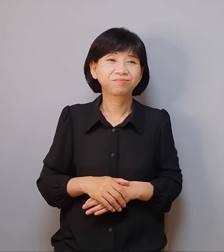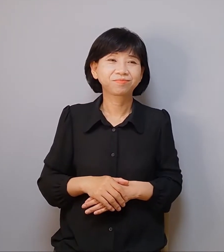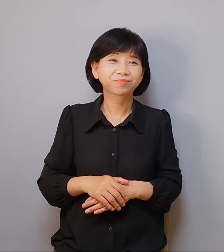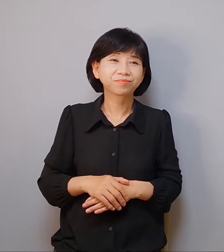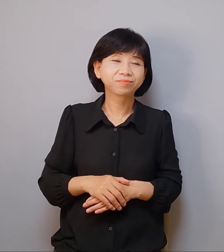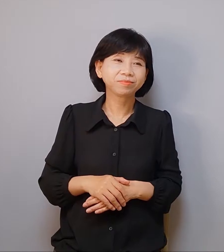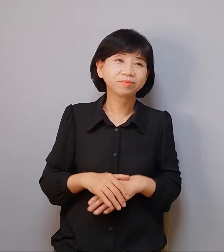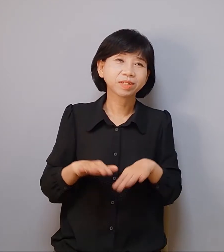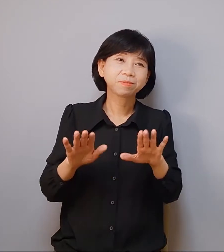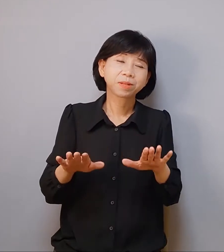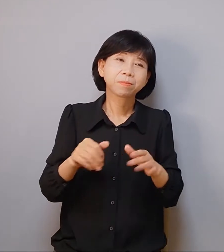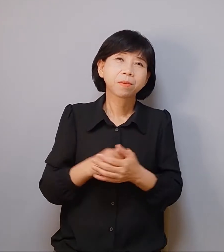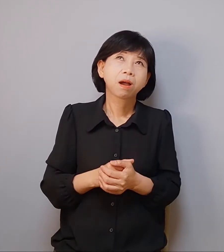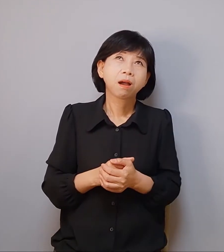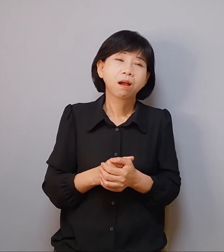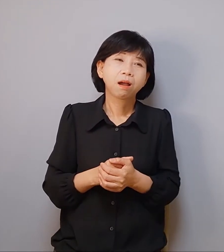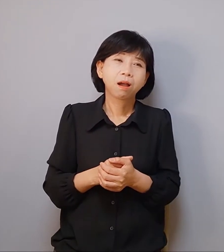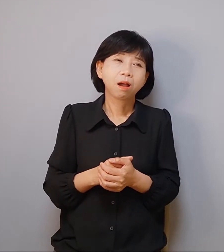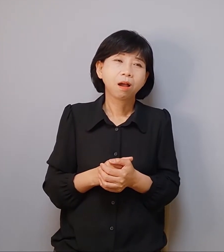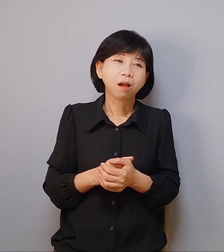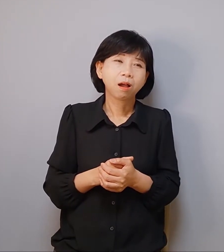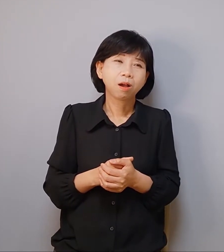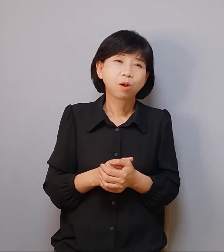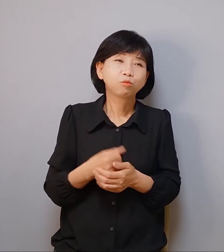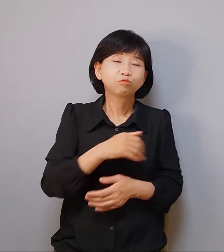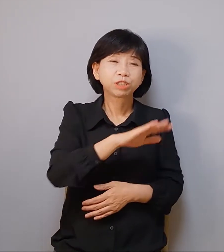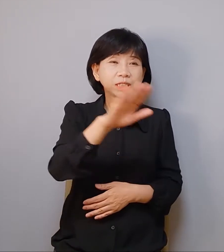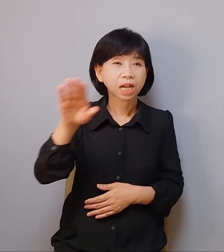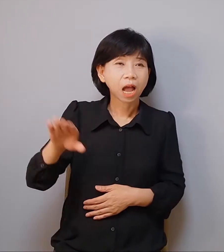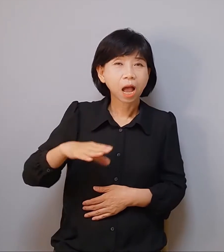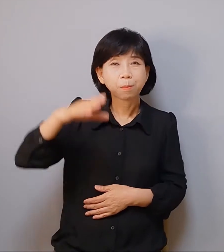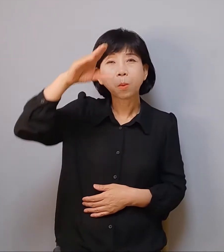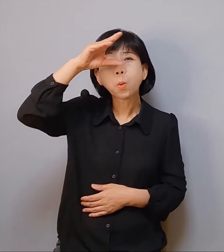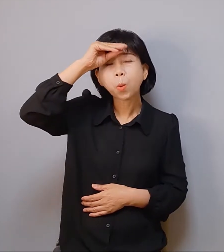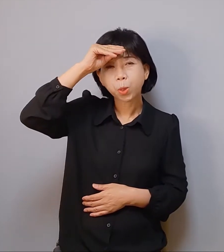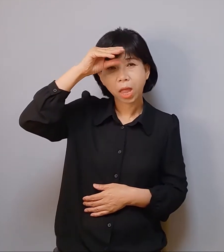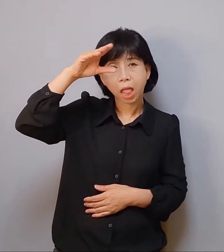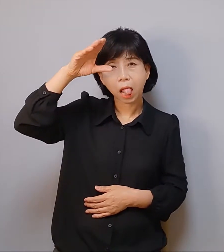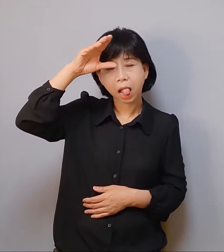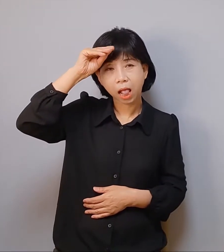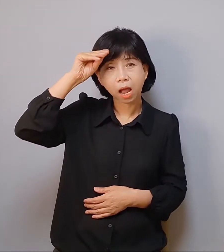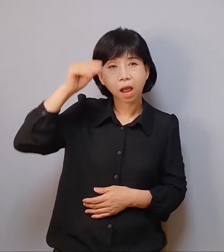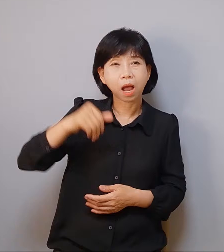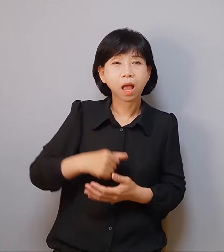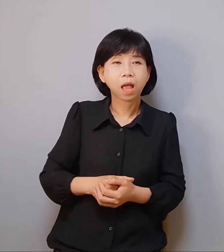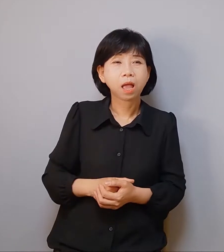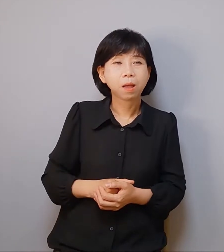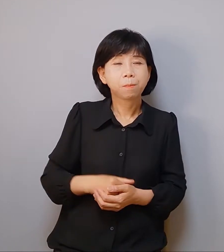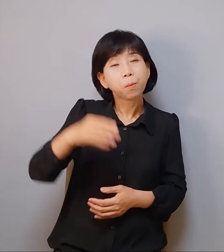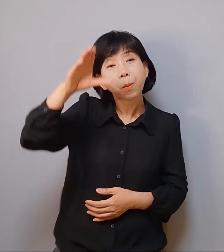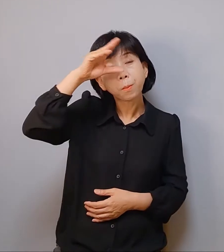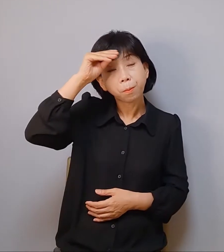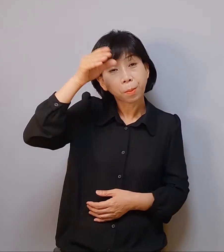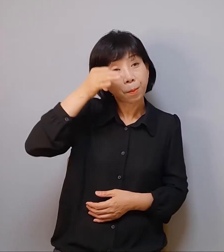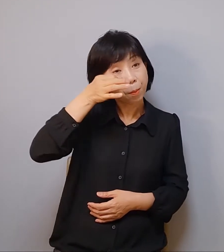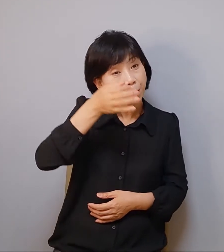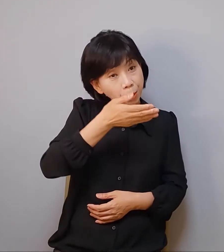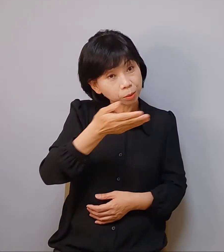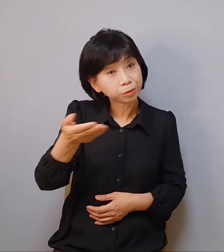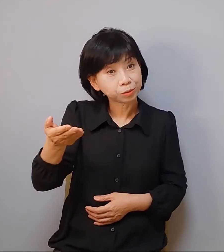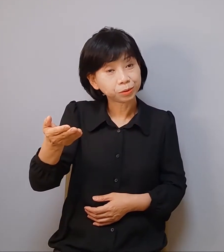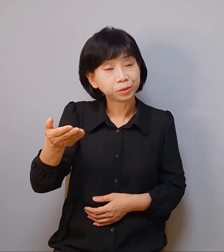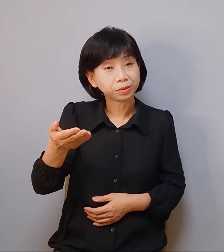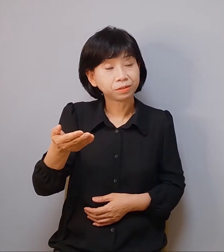리모델링 모델이 돼야 되잖아요. 우리가 그렇죠? 신앙의 모델이 돼야 되는데 다시 모델이 되자라는 의미로 리모델링을